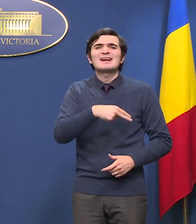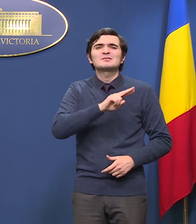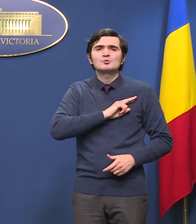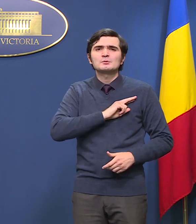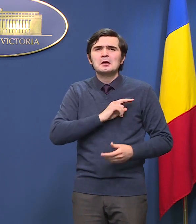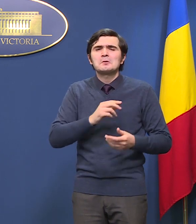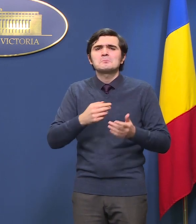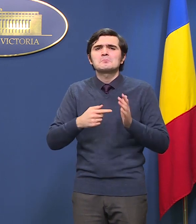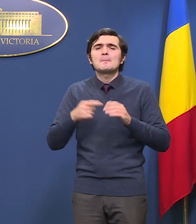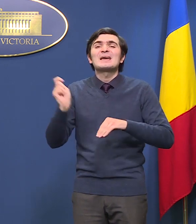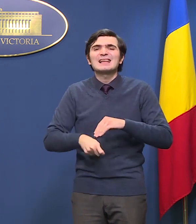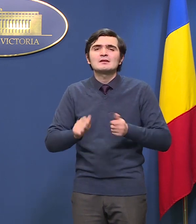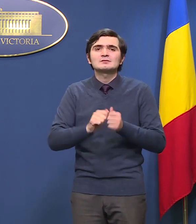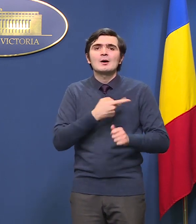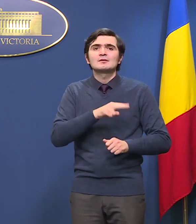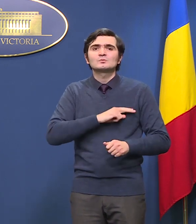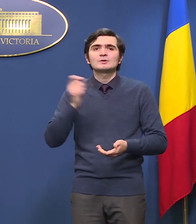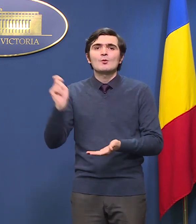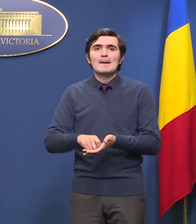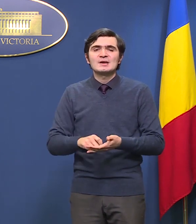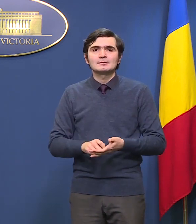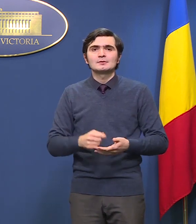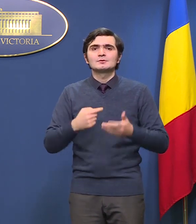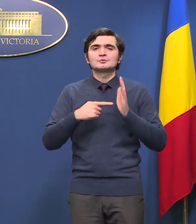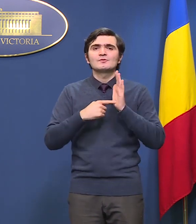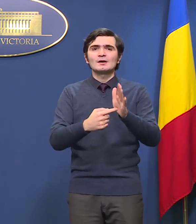și penală. Și aici vreau să dau un semnal foarte clar.